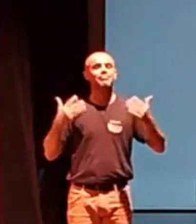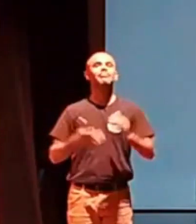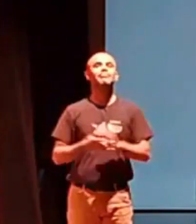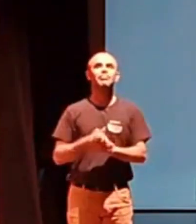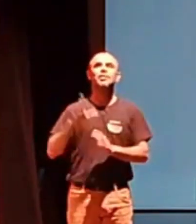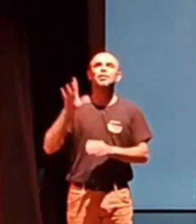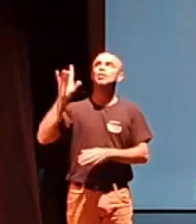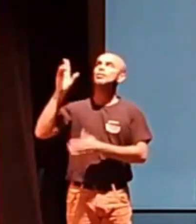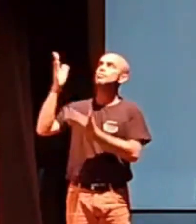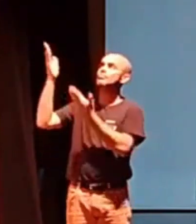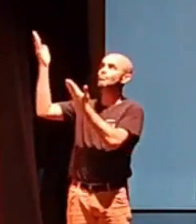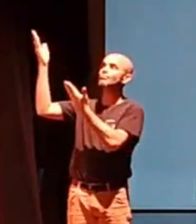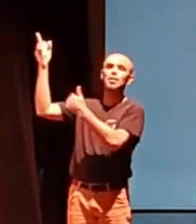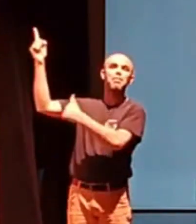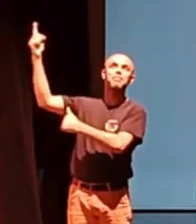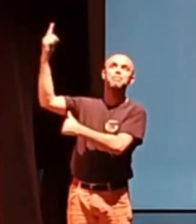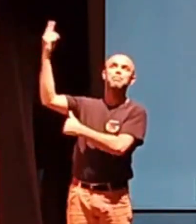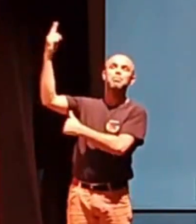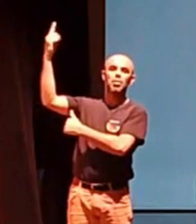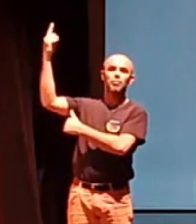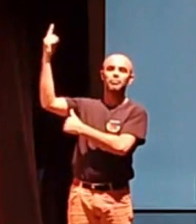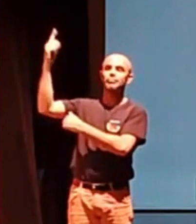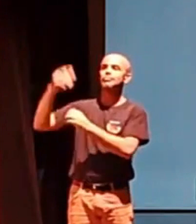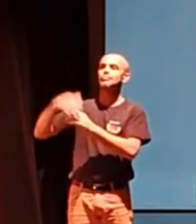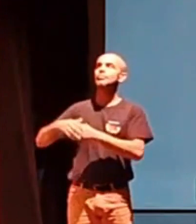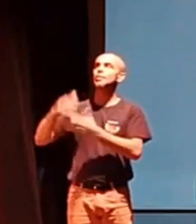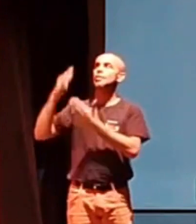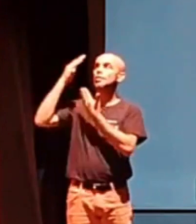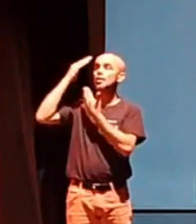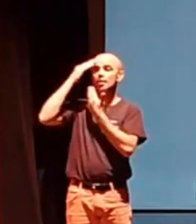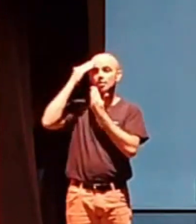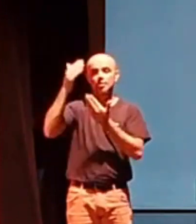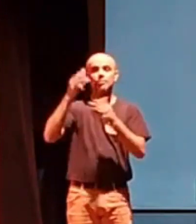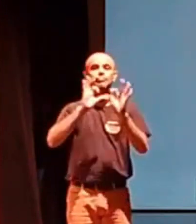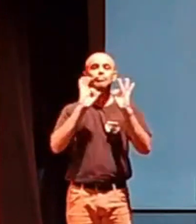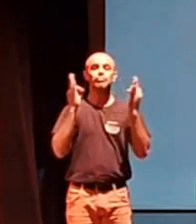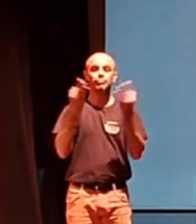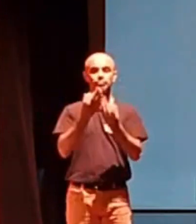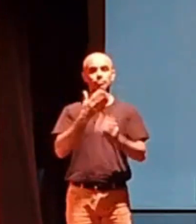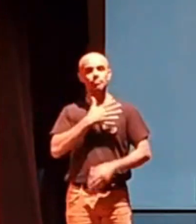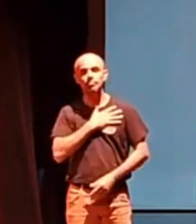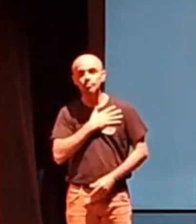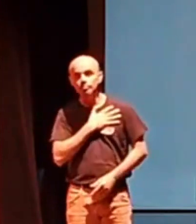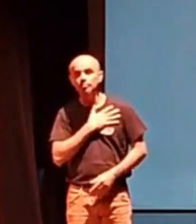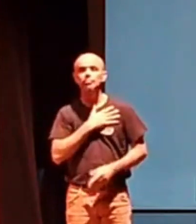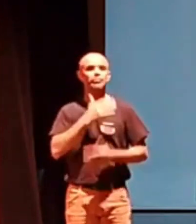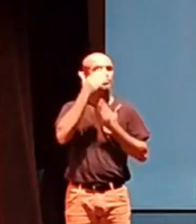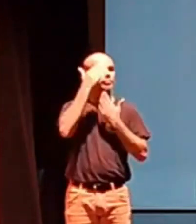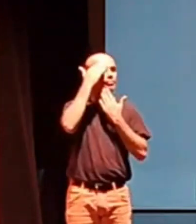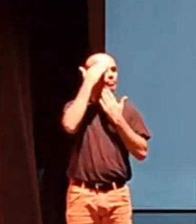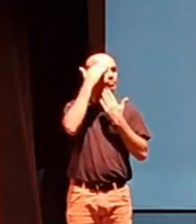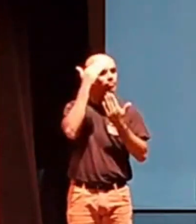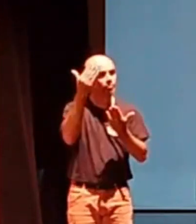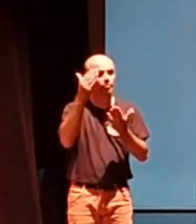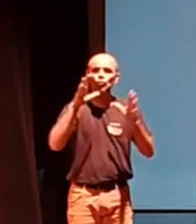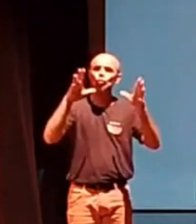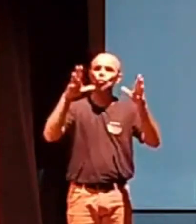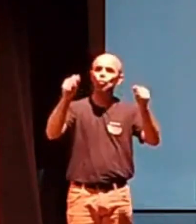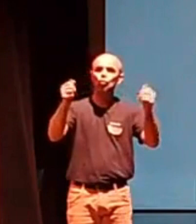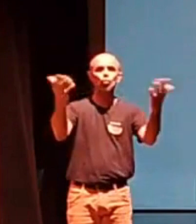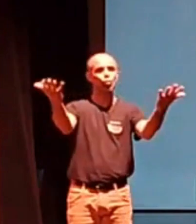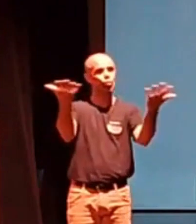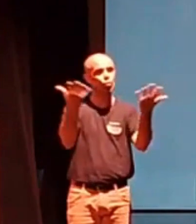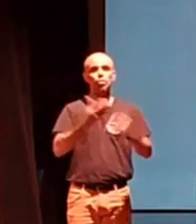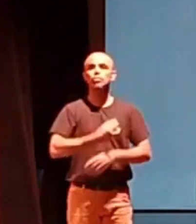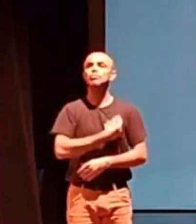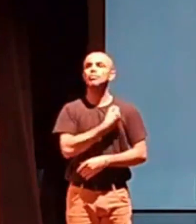Então Deus em primeiro lugar, agradecer a minha família, agradecer a todas que estão aqui,